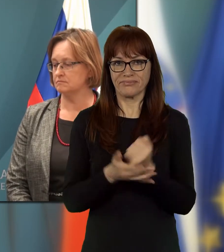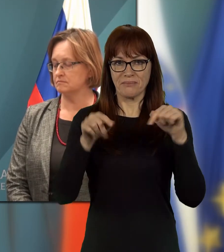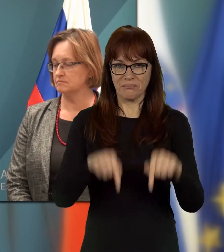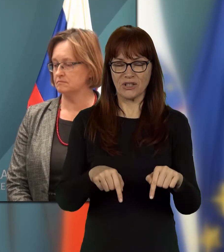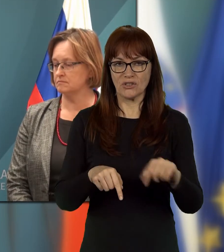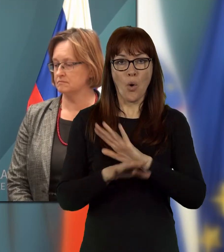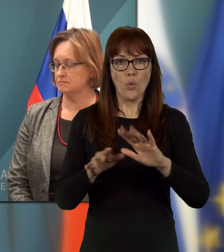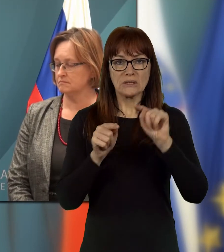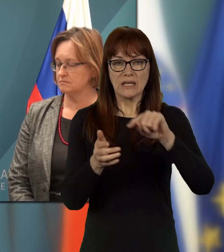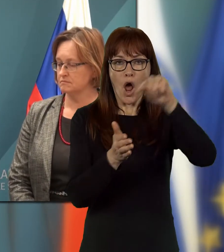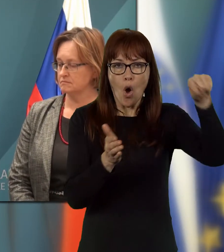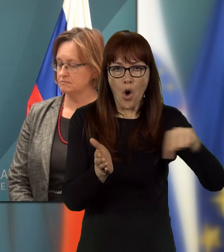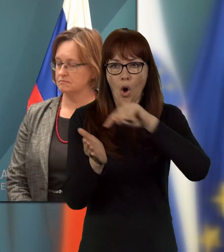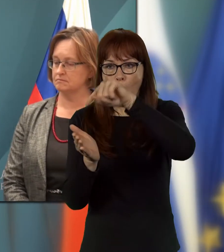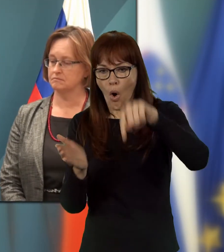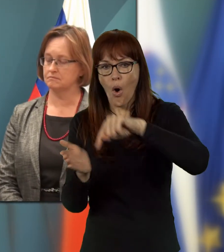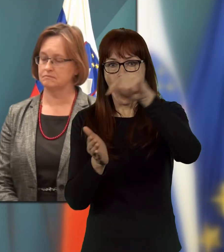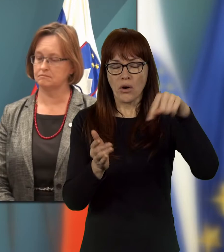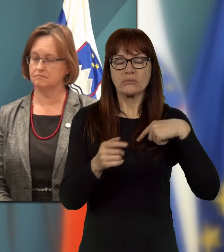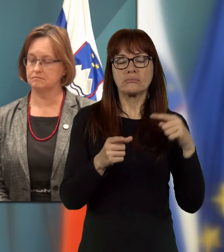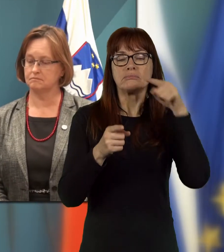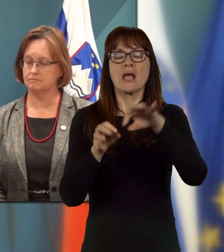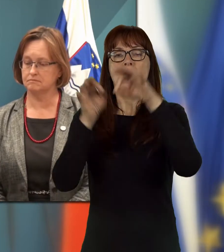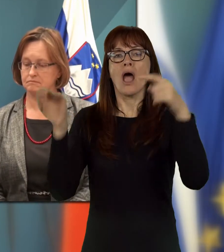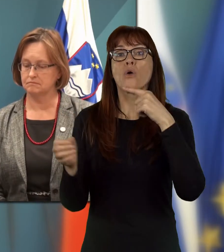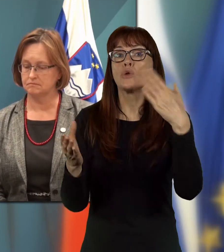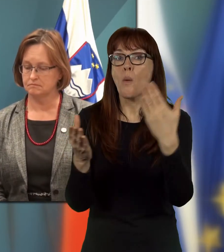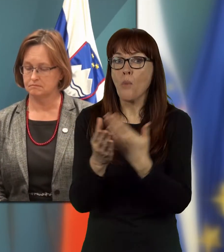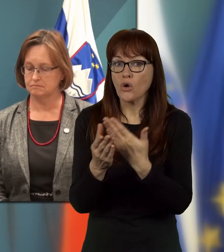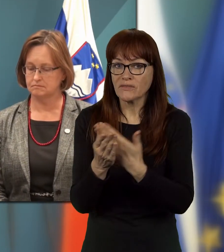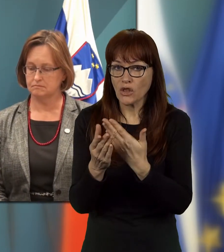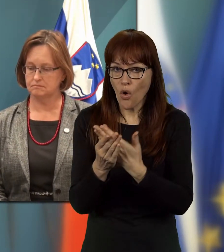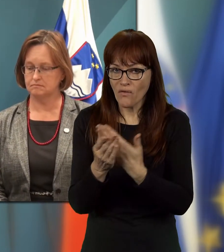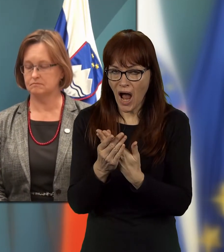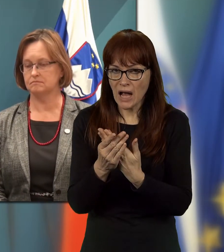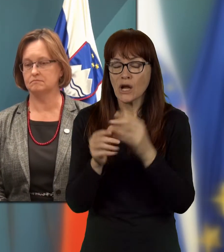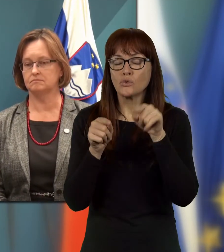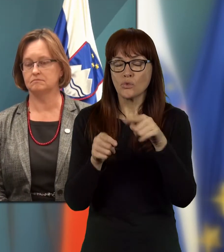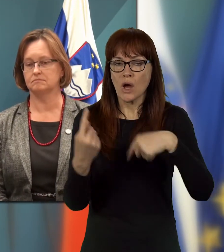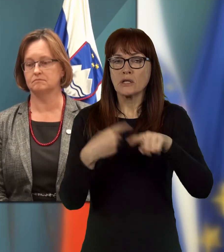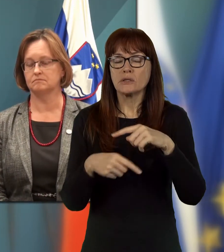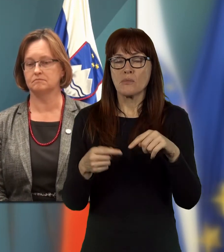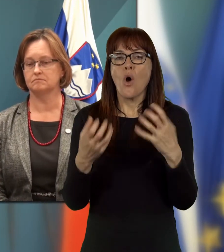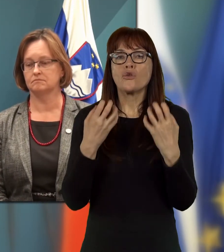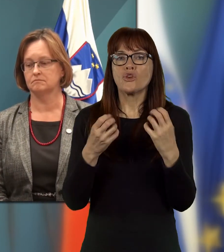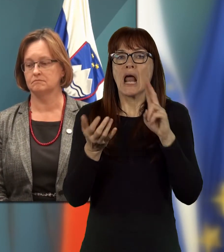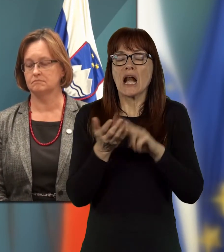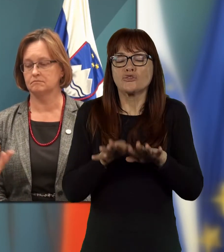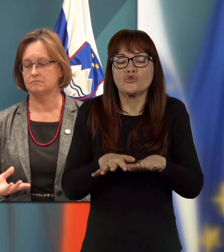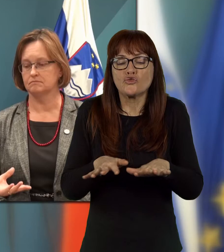zdaj po vseh teh krogih smo šli tudi v javno posvetovanje. Tudi tukaj smo želeli biti